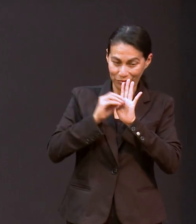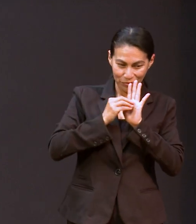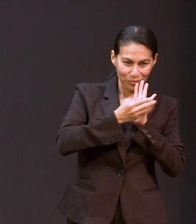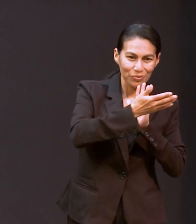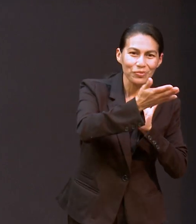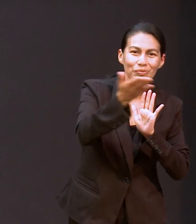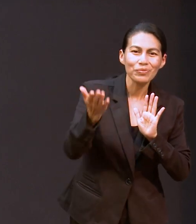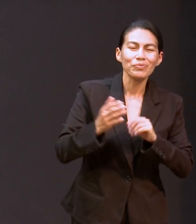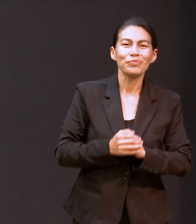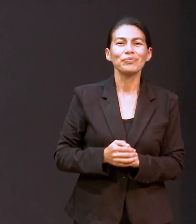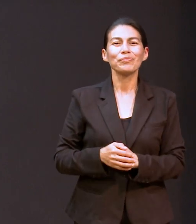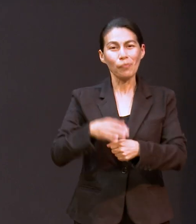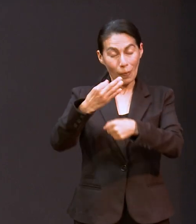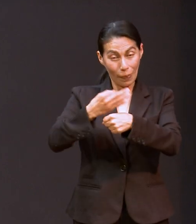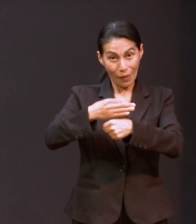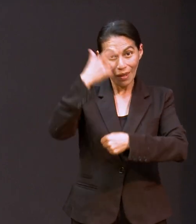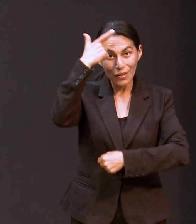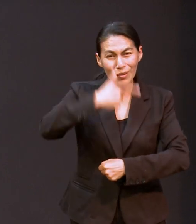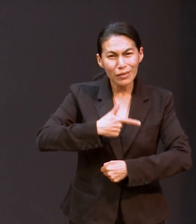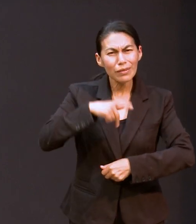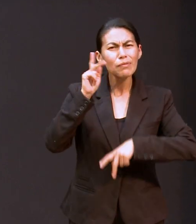esta noche platicaremos